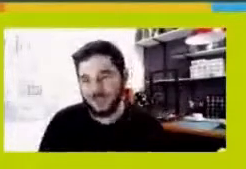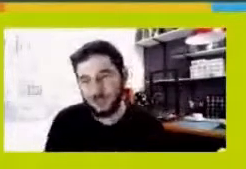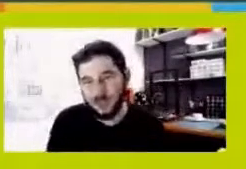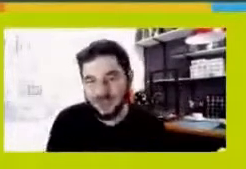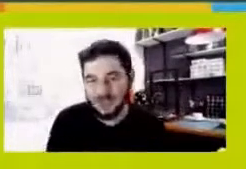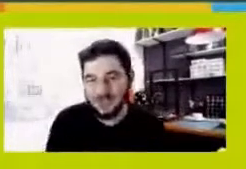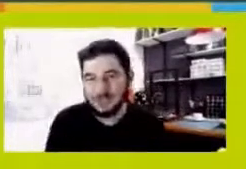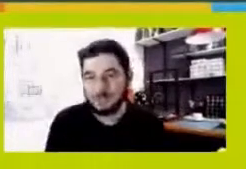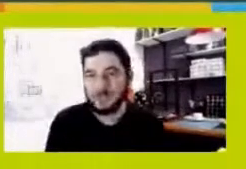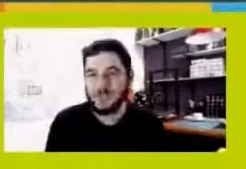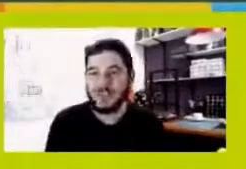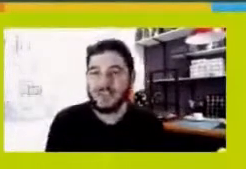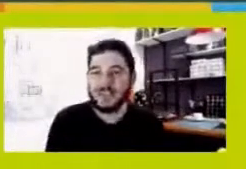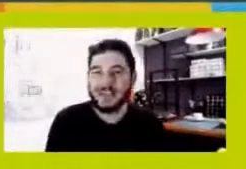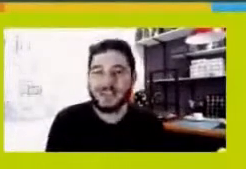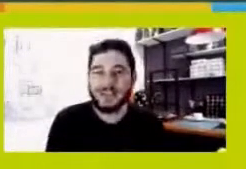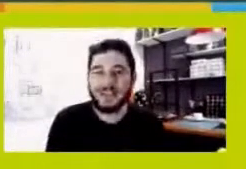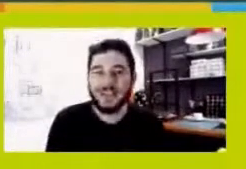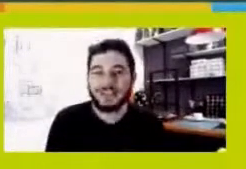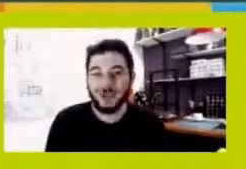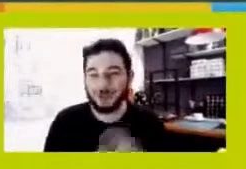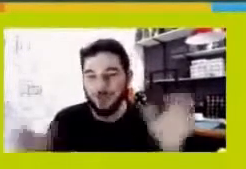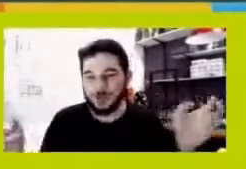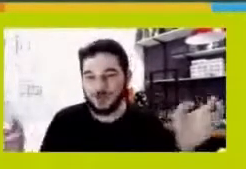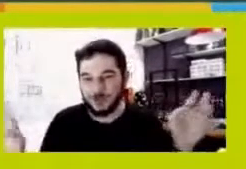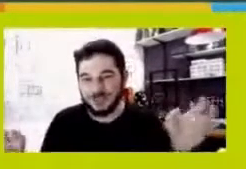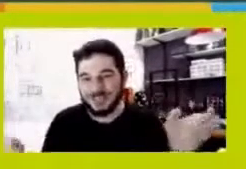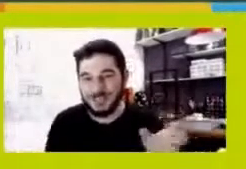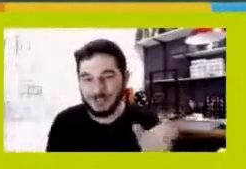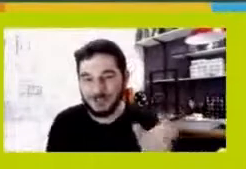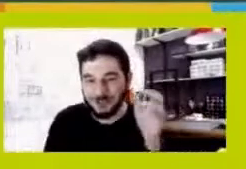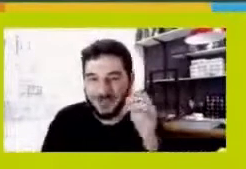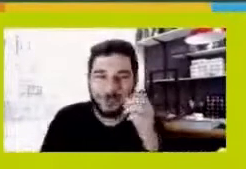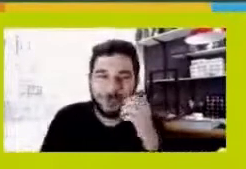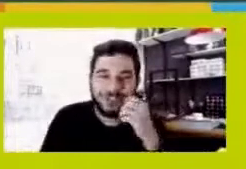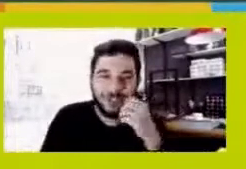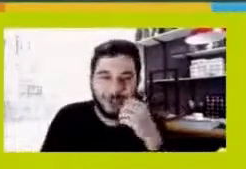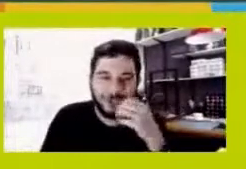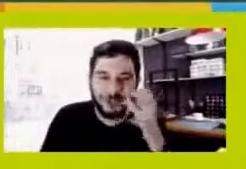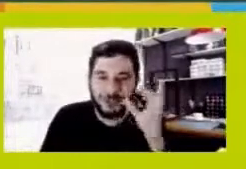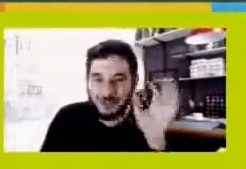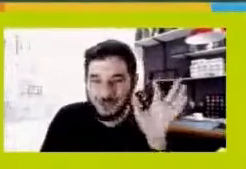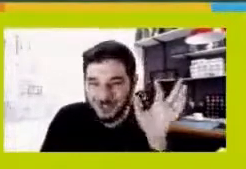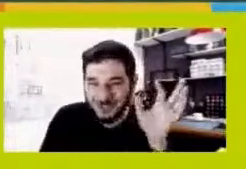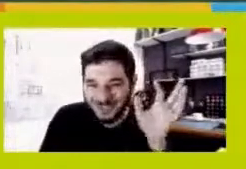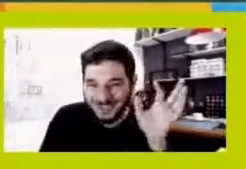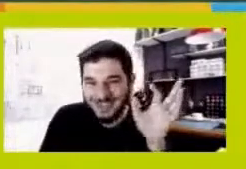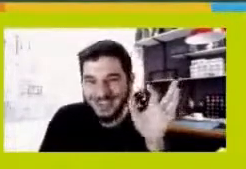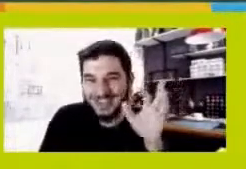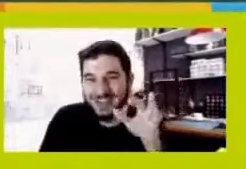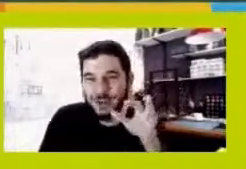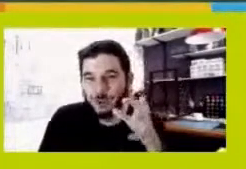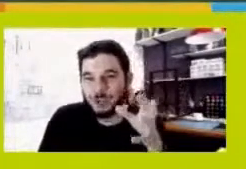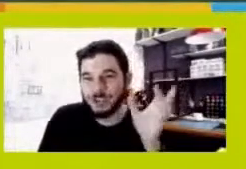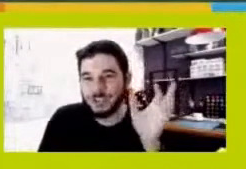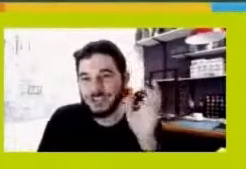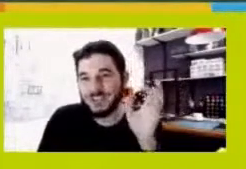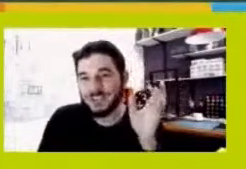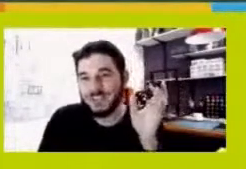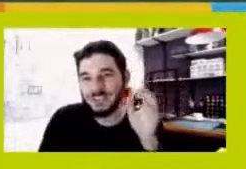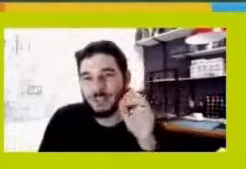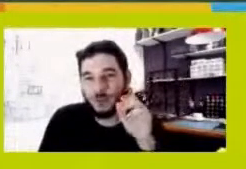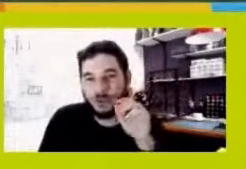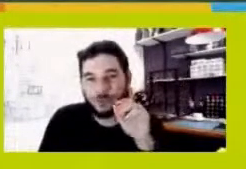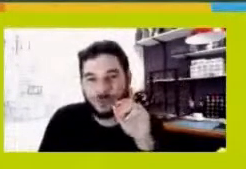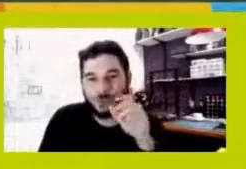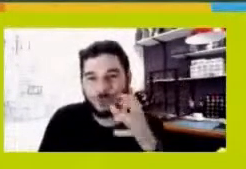a empresa foi fundada em 2013. E essa é a última foto que a gente teve junto, né, de 2019, está um pouquinho desatualizada. Hoje a gente